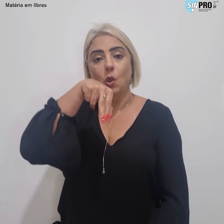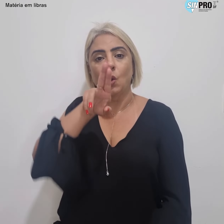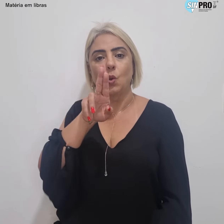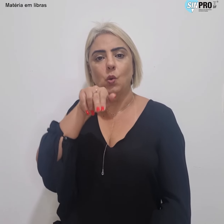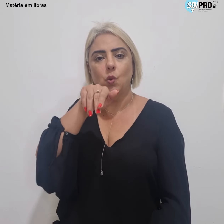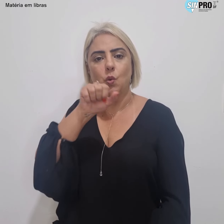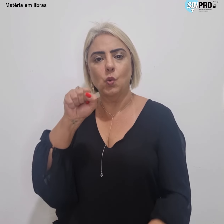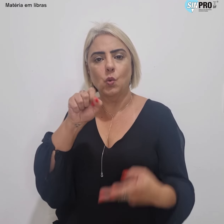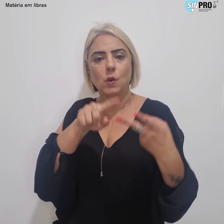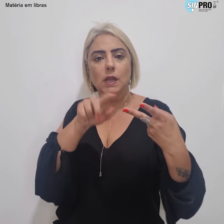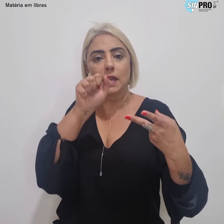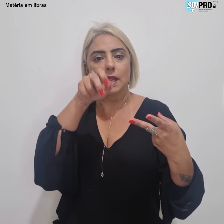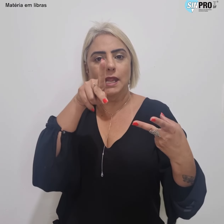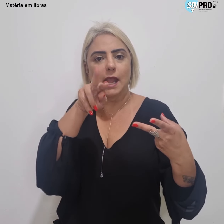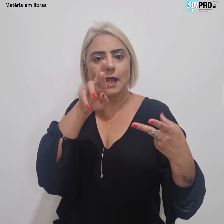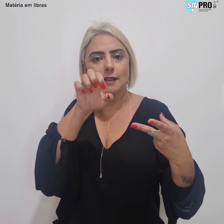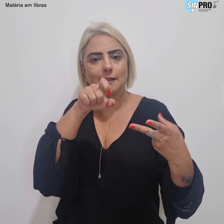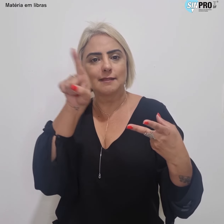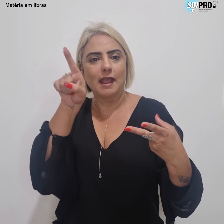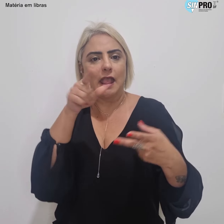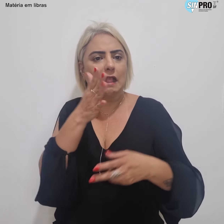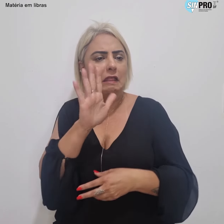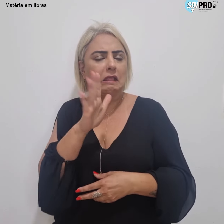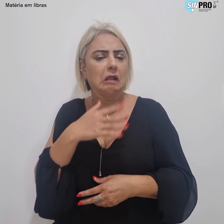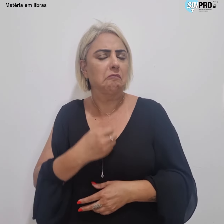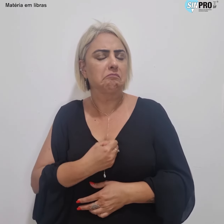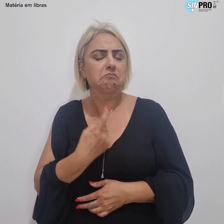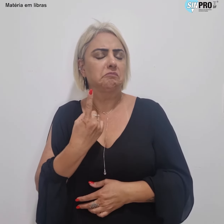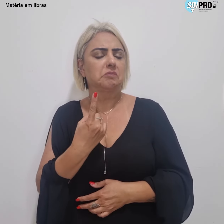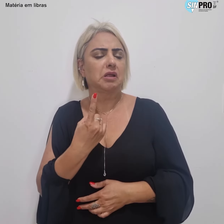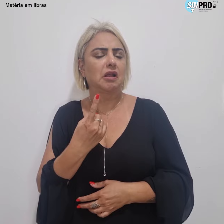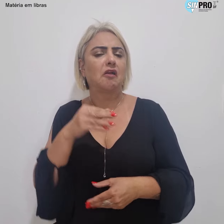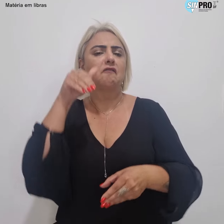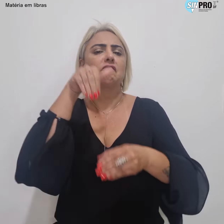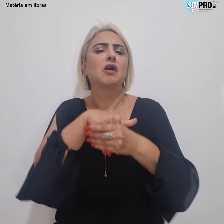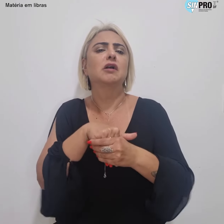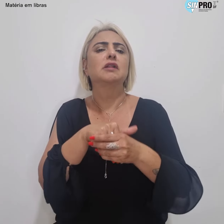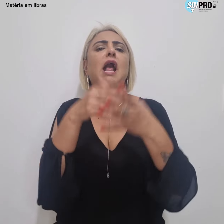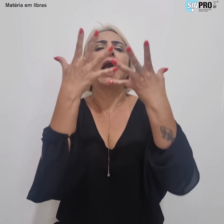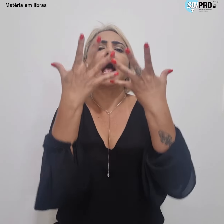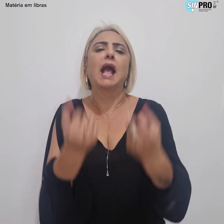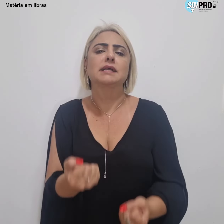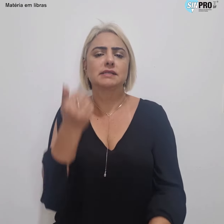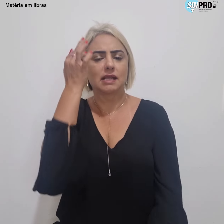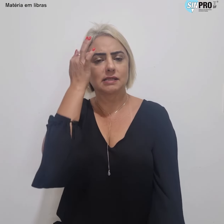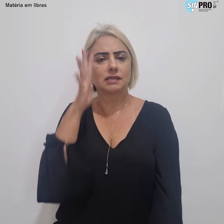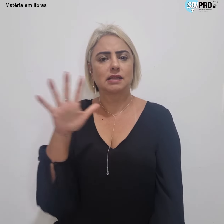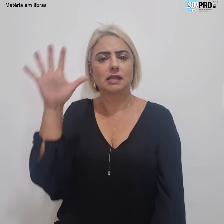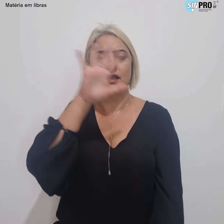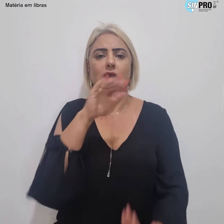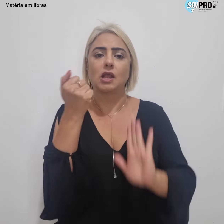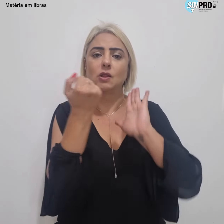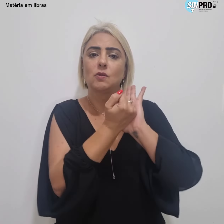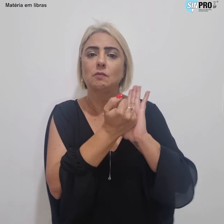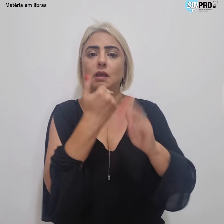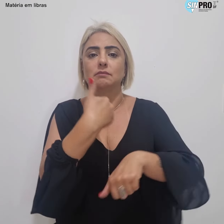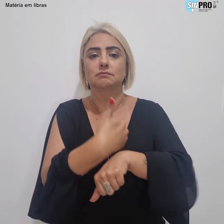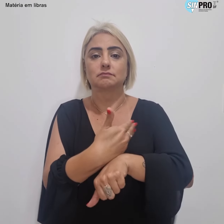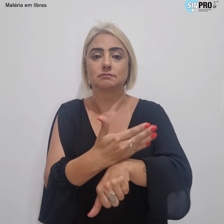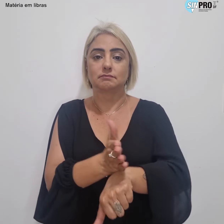André Mendonça, sem nenhuma surpresa, votaram a favor da tese do marco temporal. Ainda